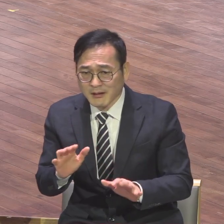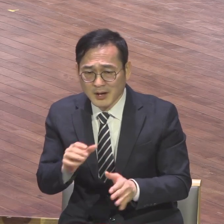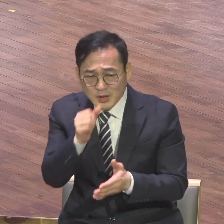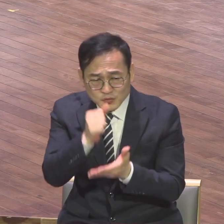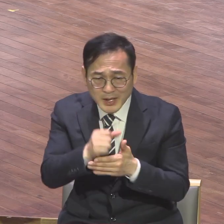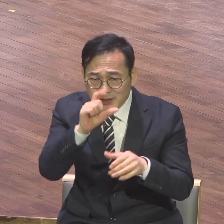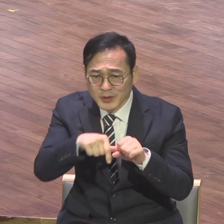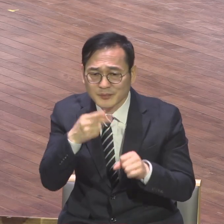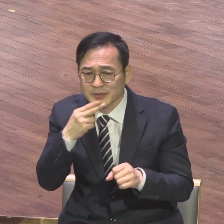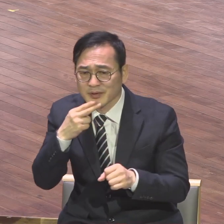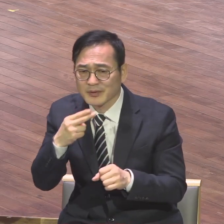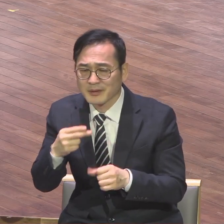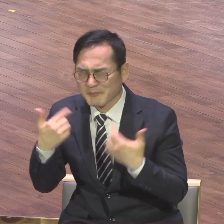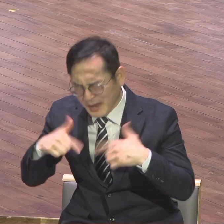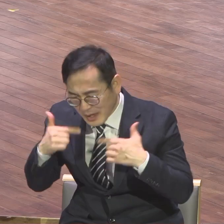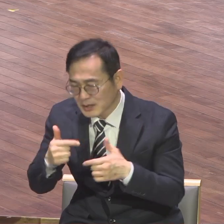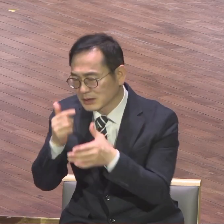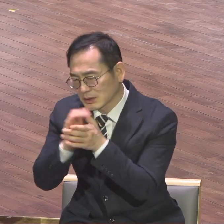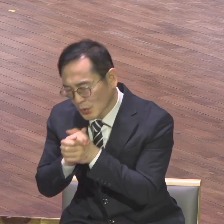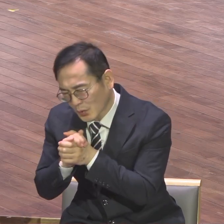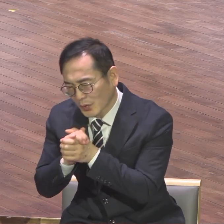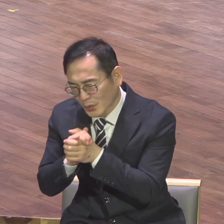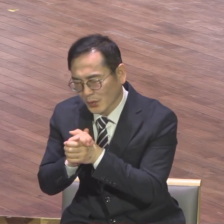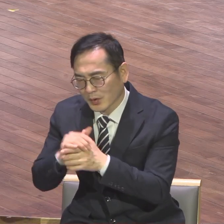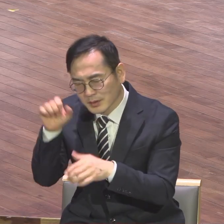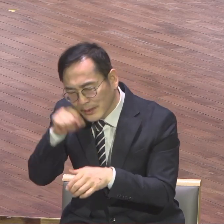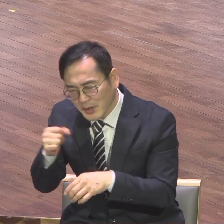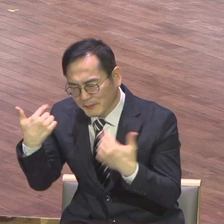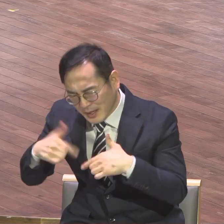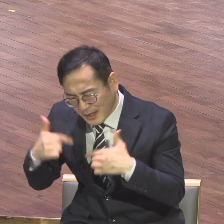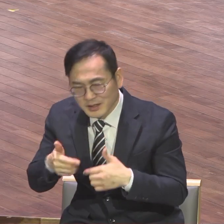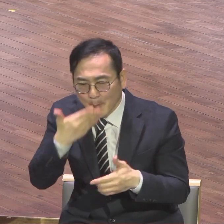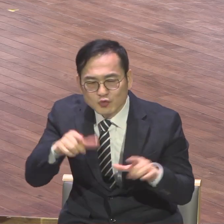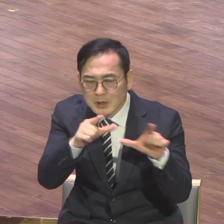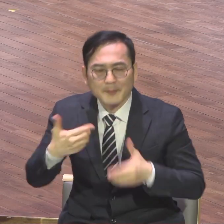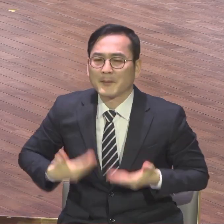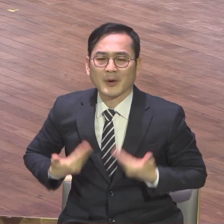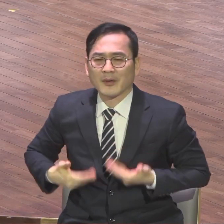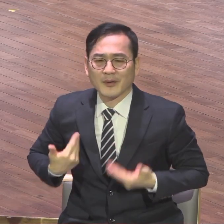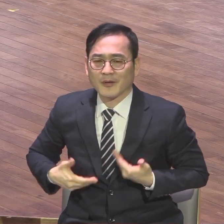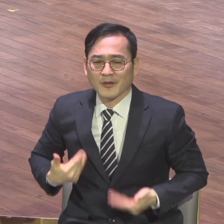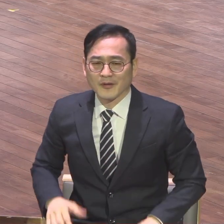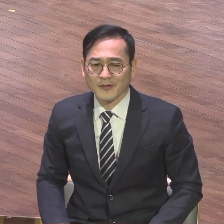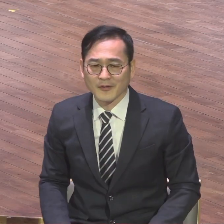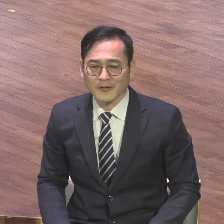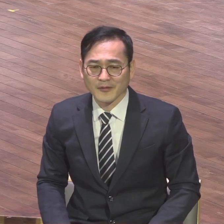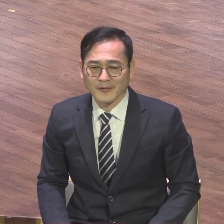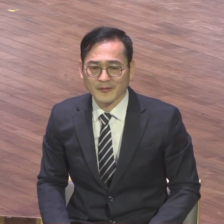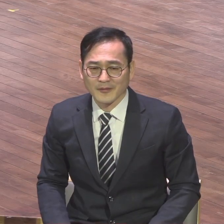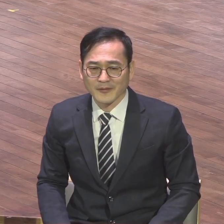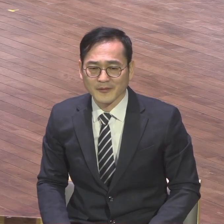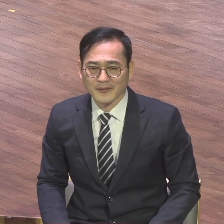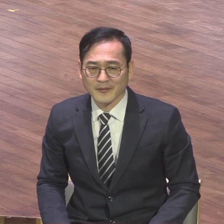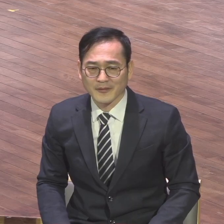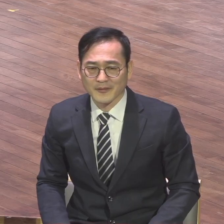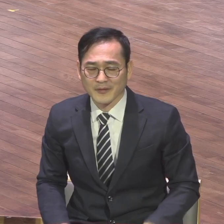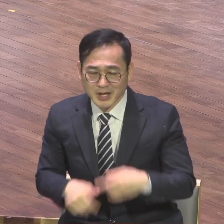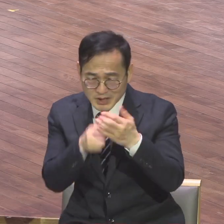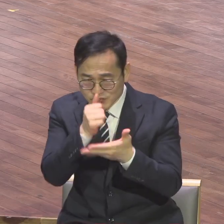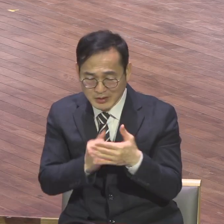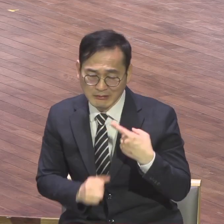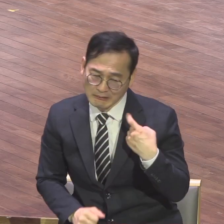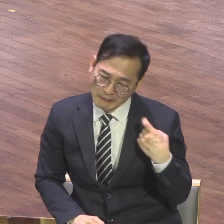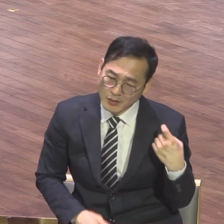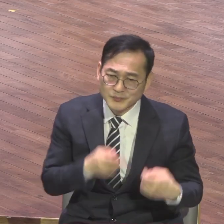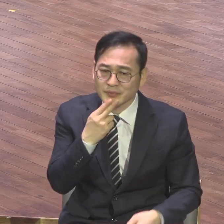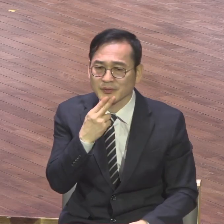가정집에 매일 들어 먹고 살기에 장사하다 정신이 없어. 그런데 그래요. 아이고, 내가 죄가 많아서 천국